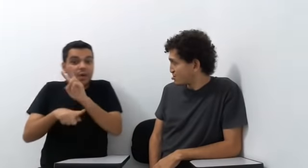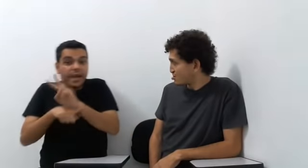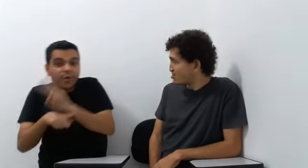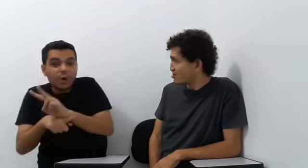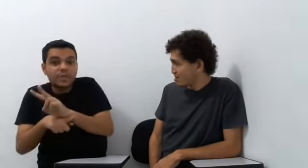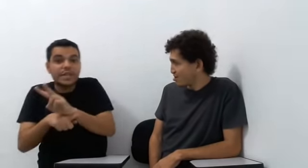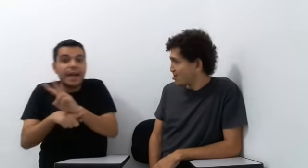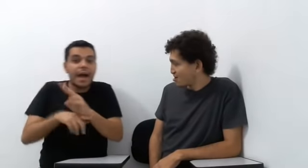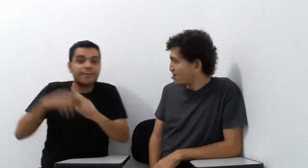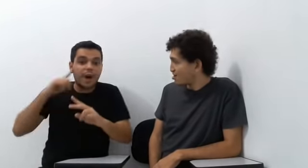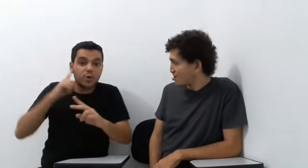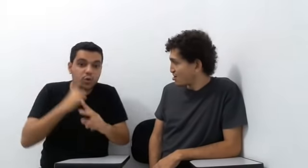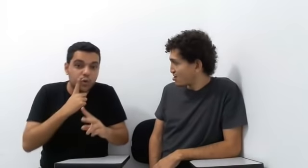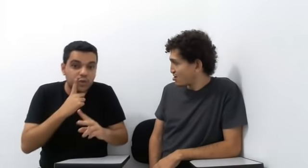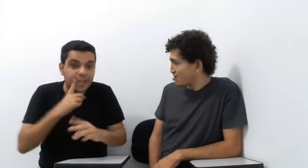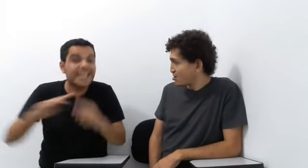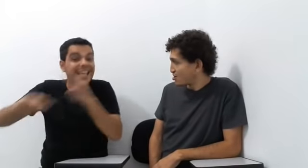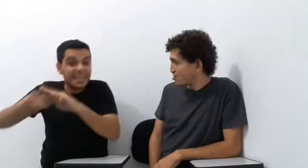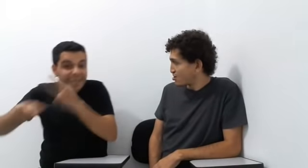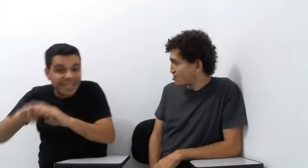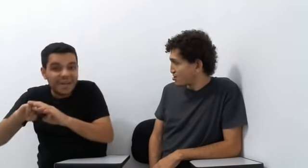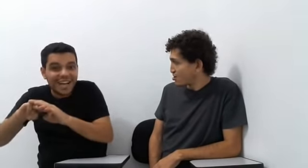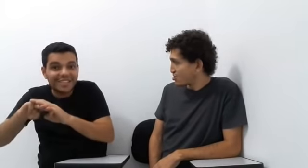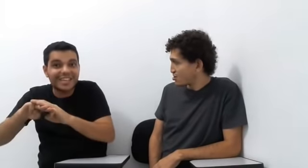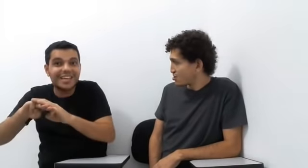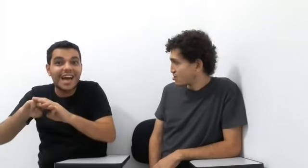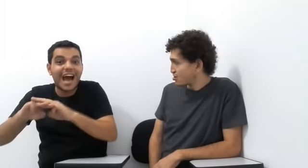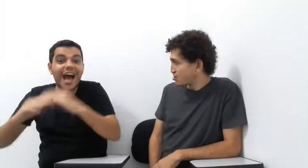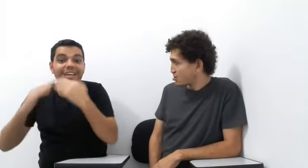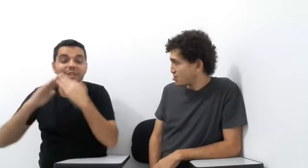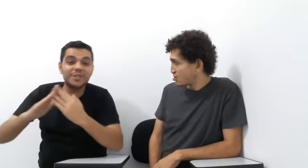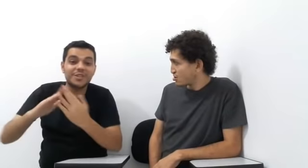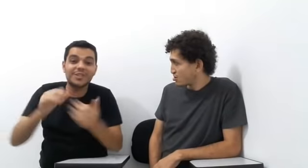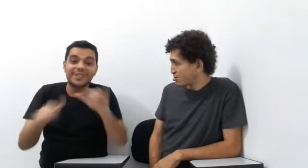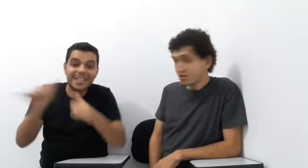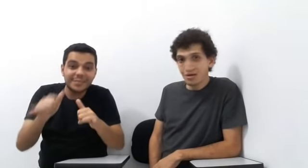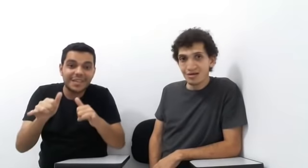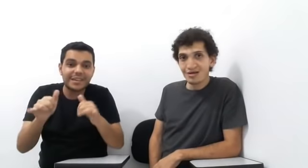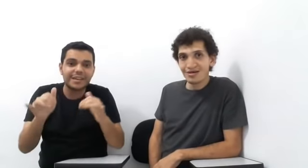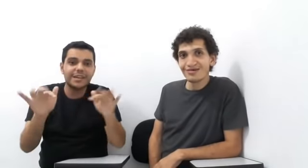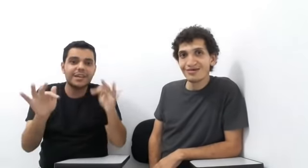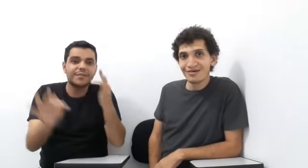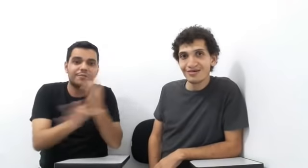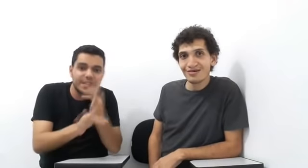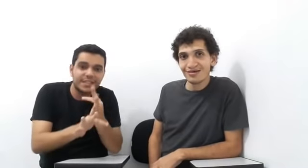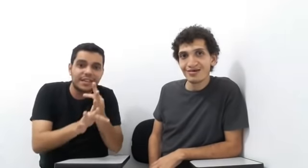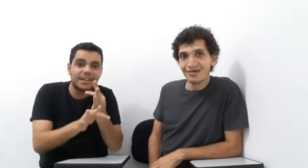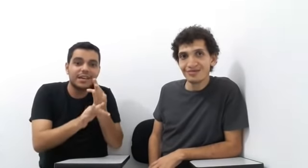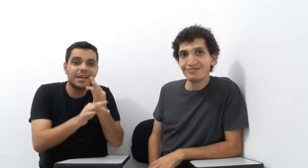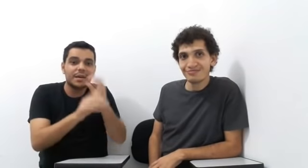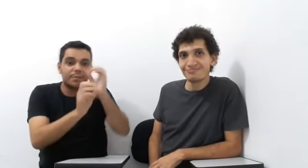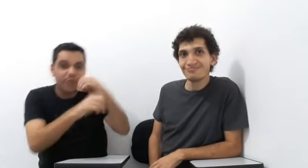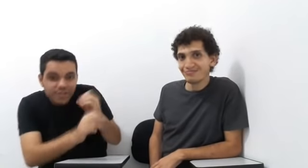eu auxiliava os surdos ali em matemática, aí eles pediam química, física,